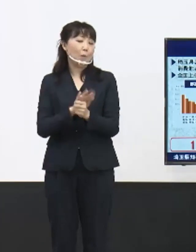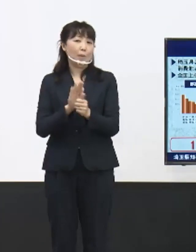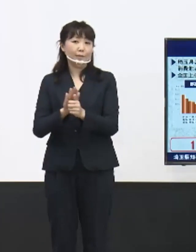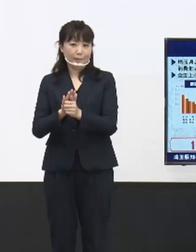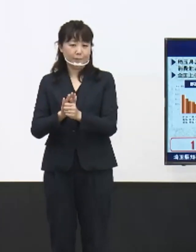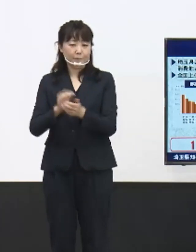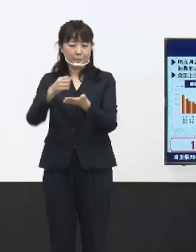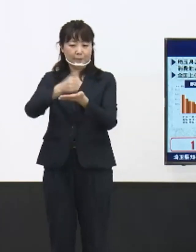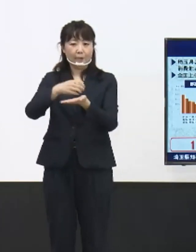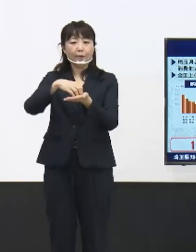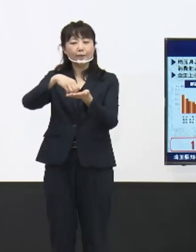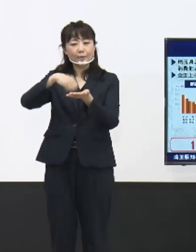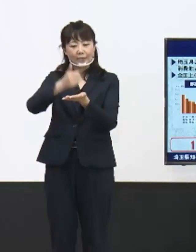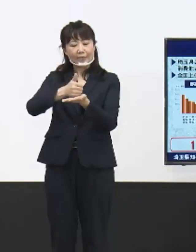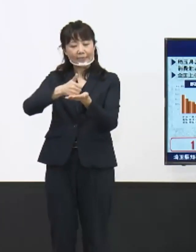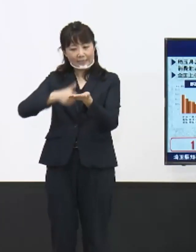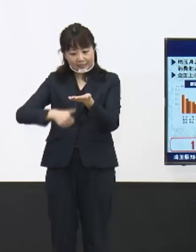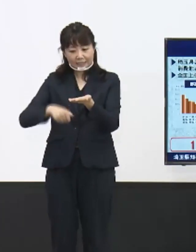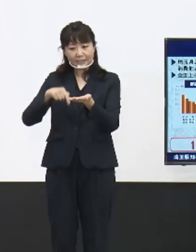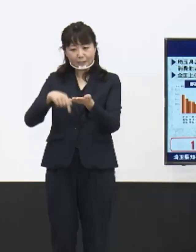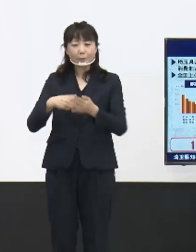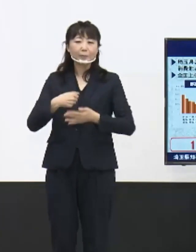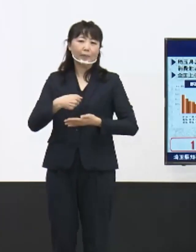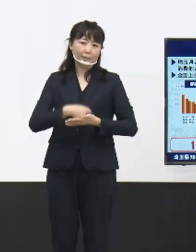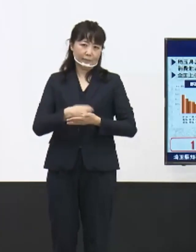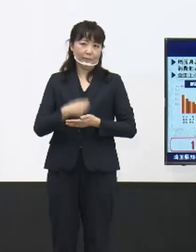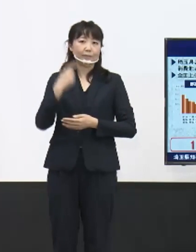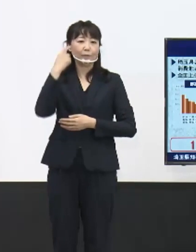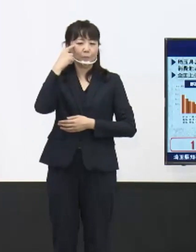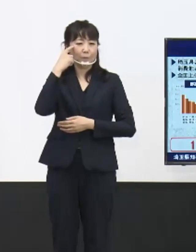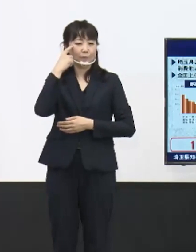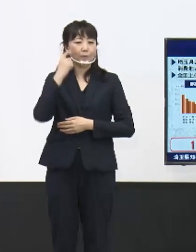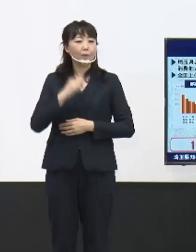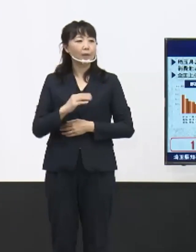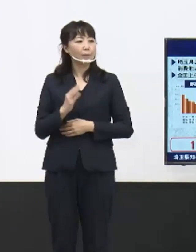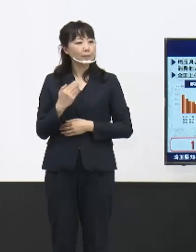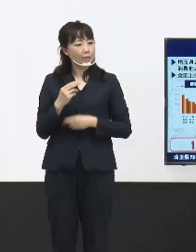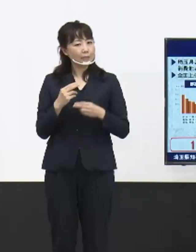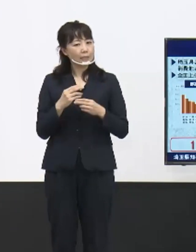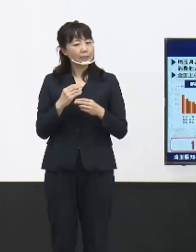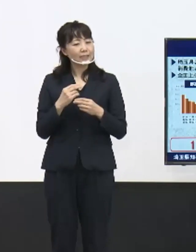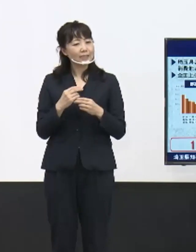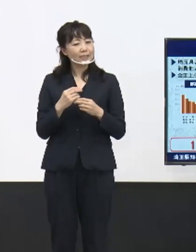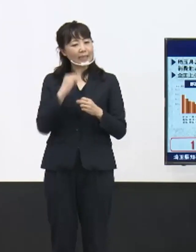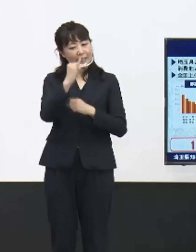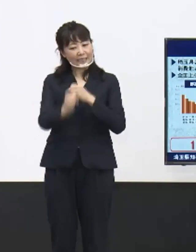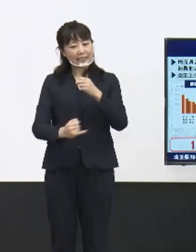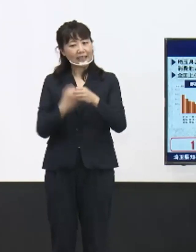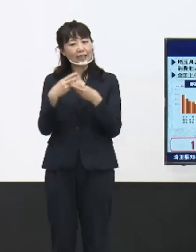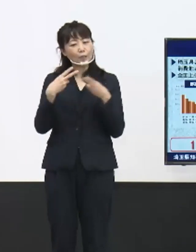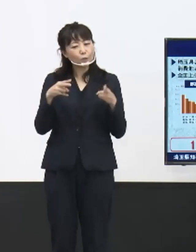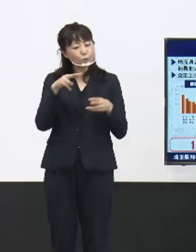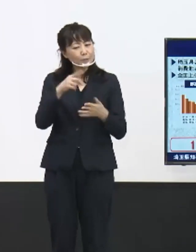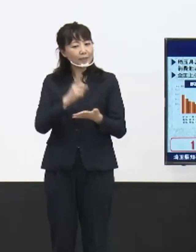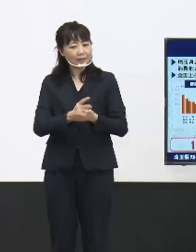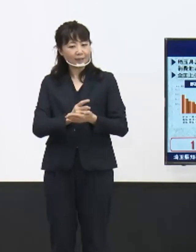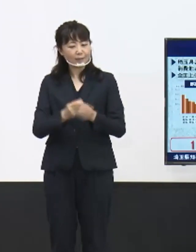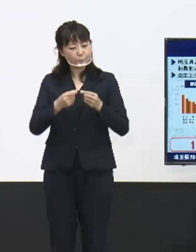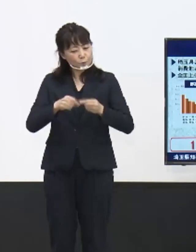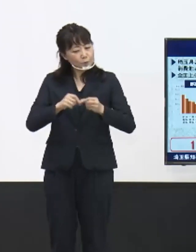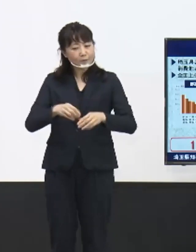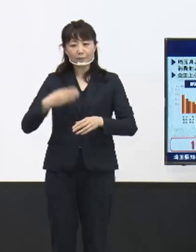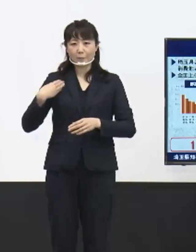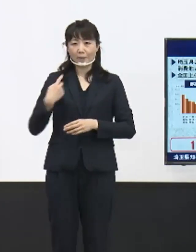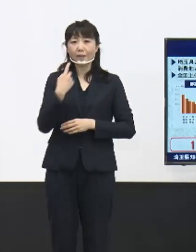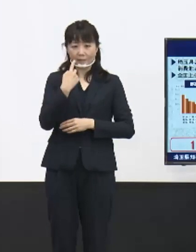ます。ただ私もすみません、先ほどネットでニュース見ただけなので発言ご発言等は聞いておりませんが、先